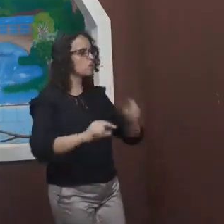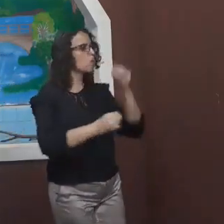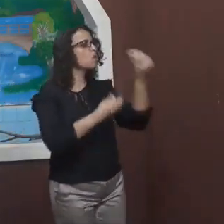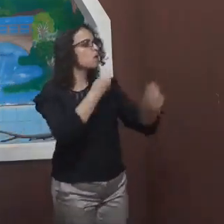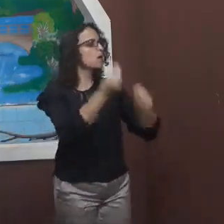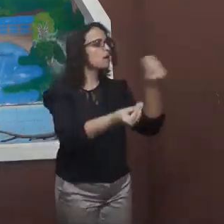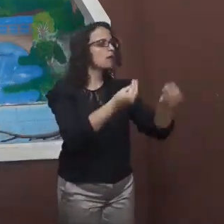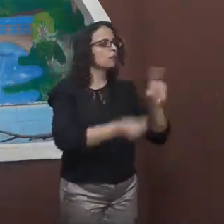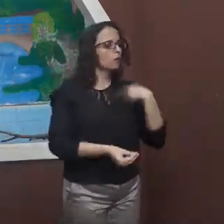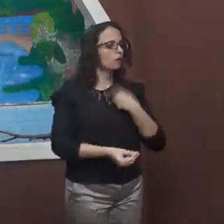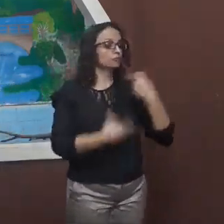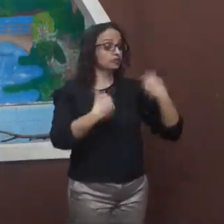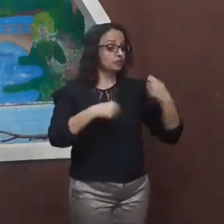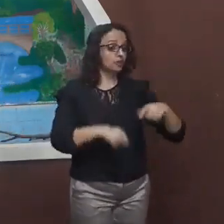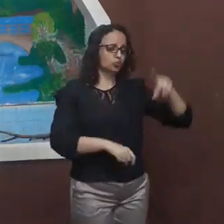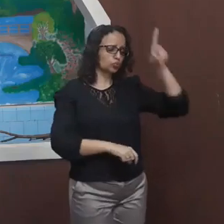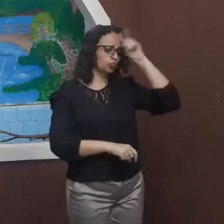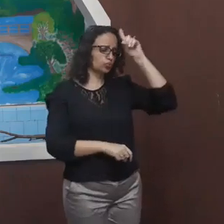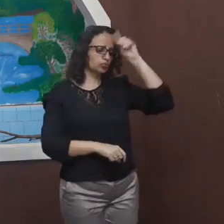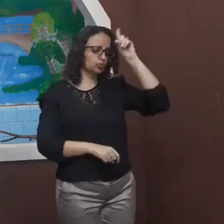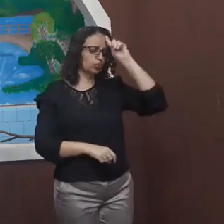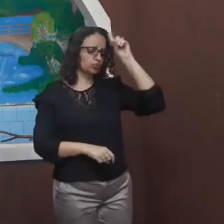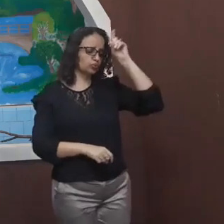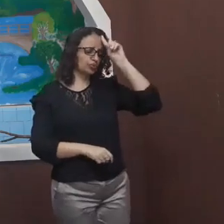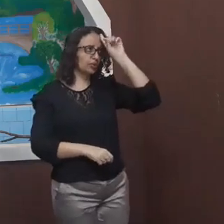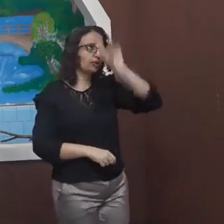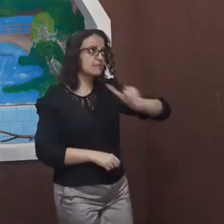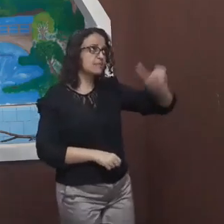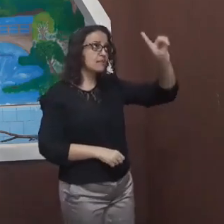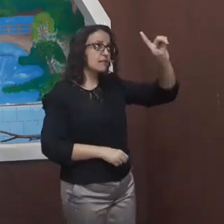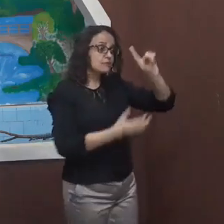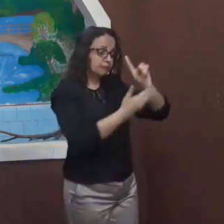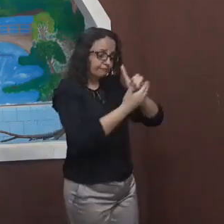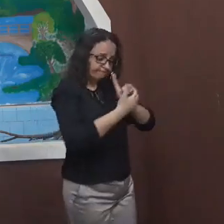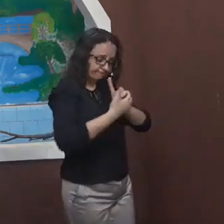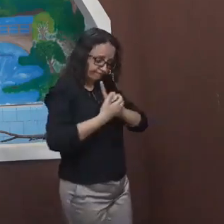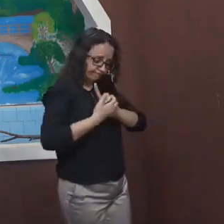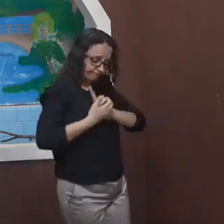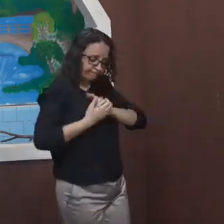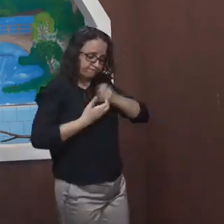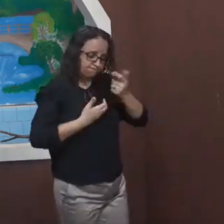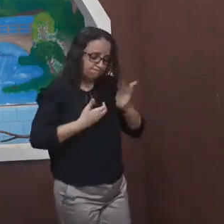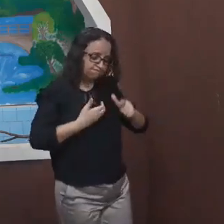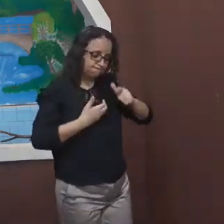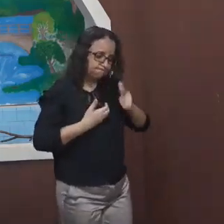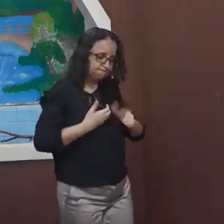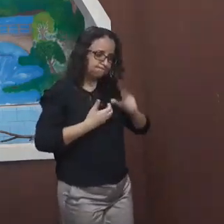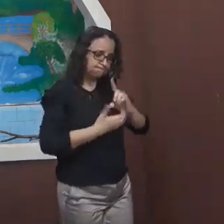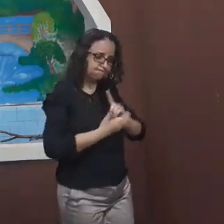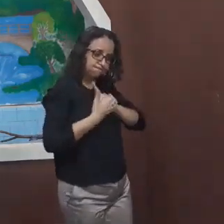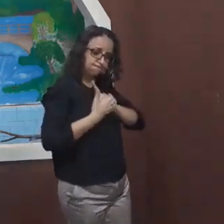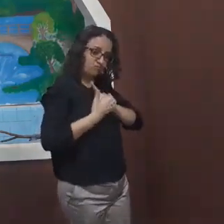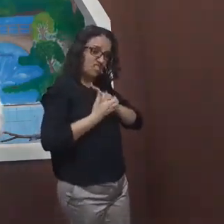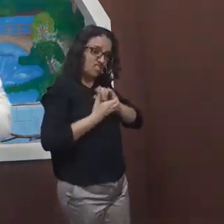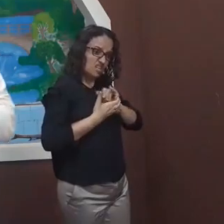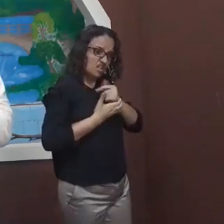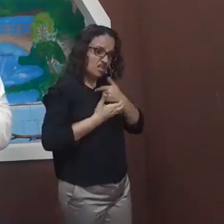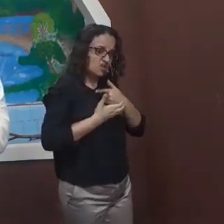é eu ter cada dia mais de Deus na minha vida. Quanto mais vazio eu for de Deus, mais fácil está para o diabo.